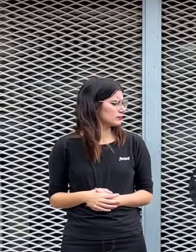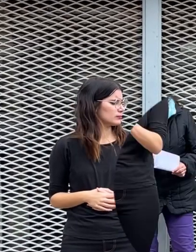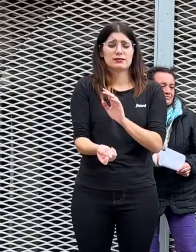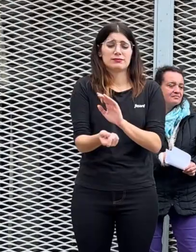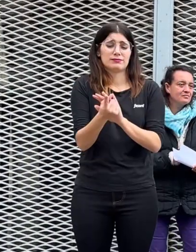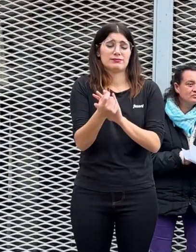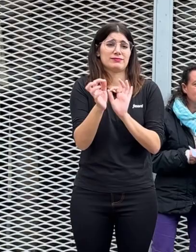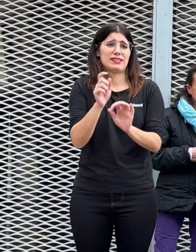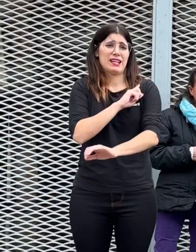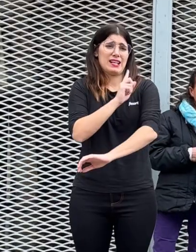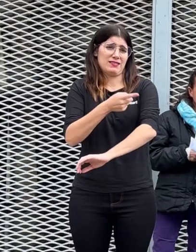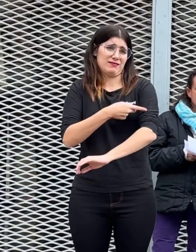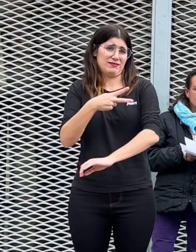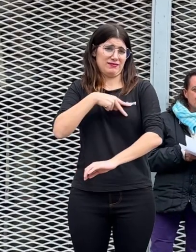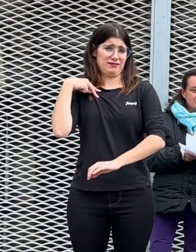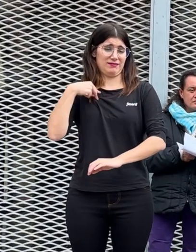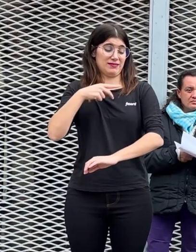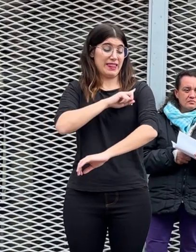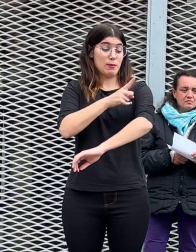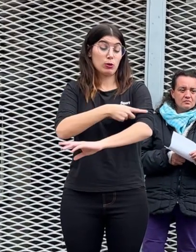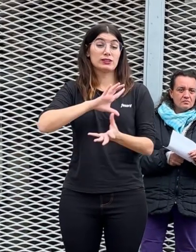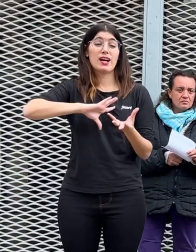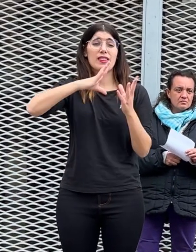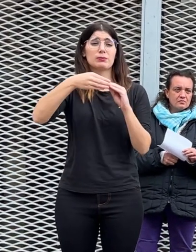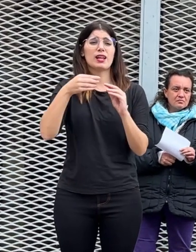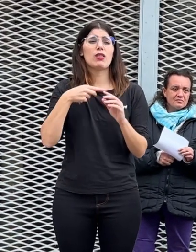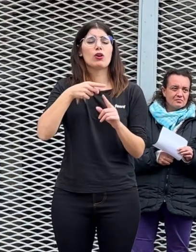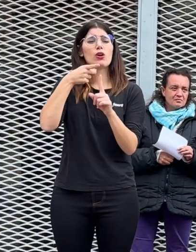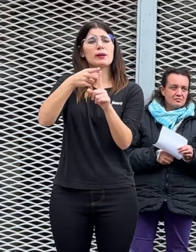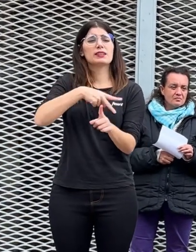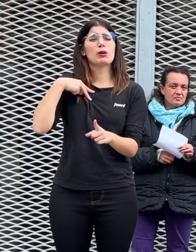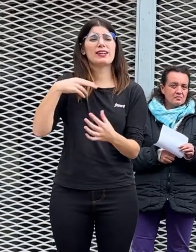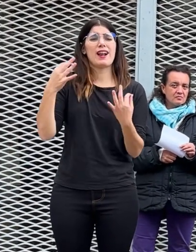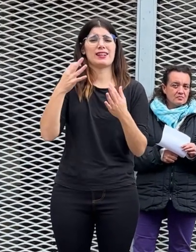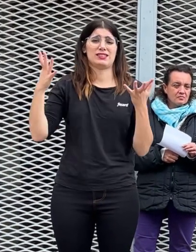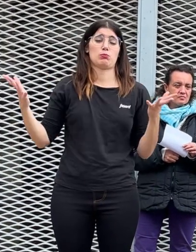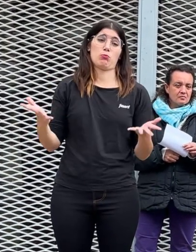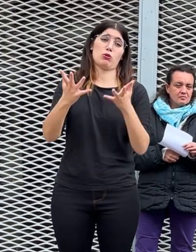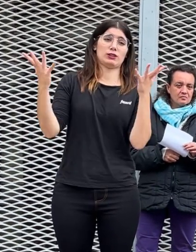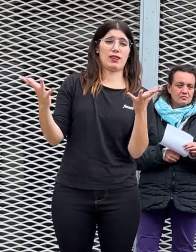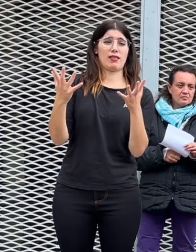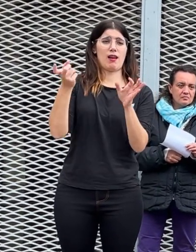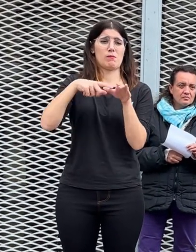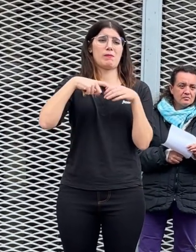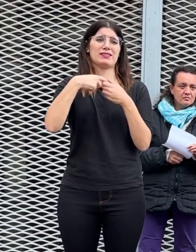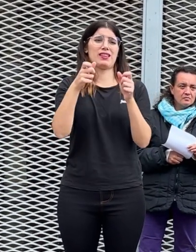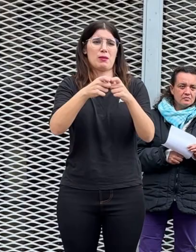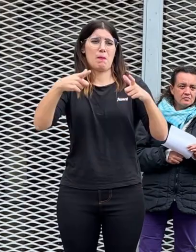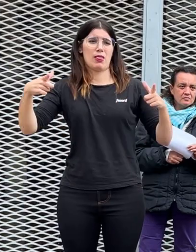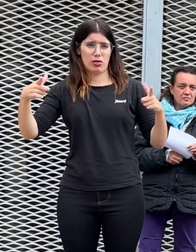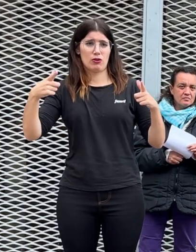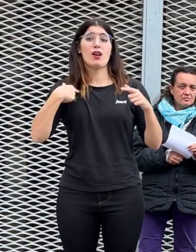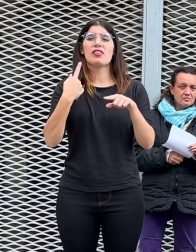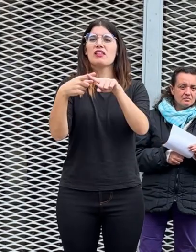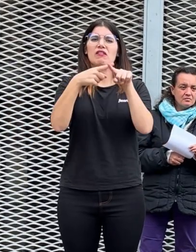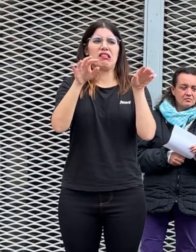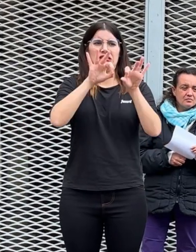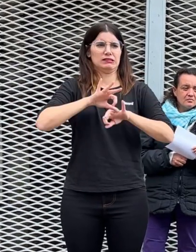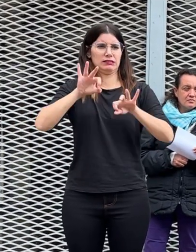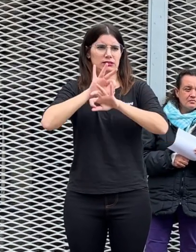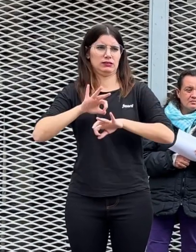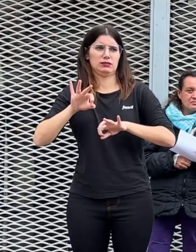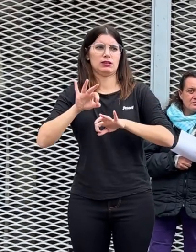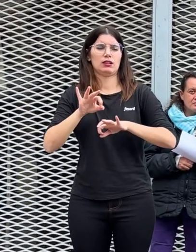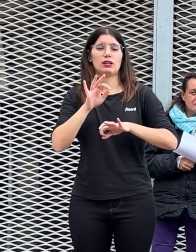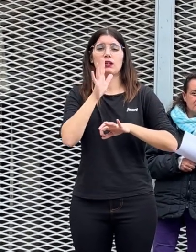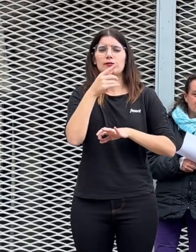La perspectiva adaptada es potenciar la participación sin diferencias,